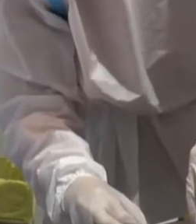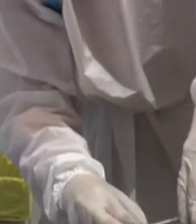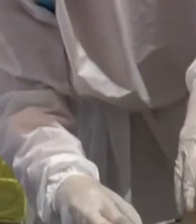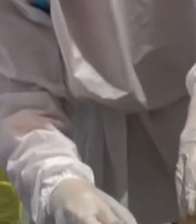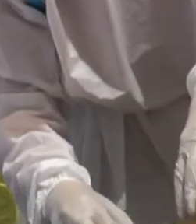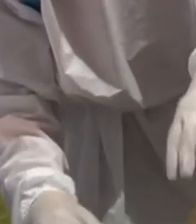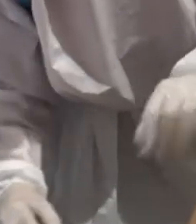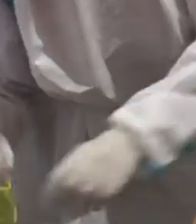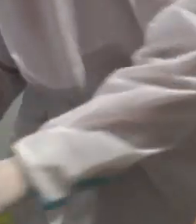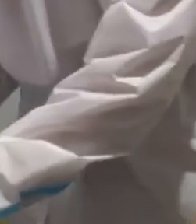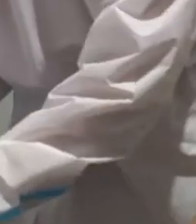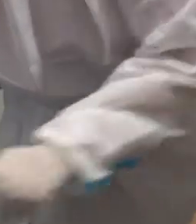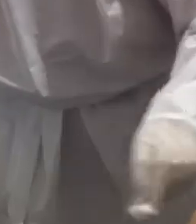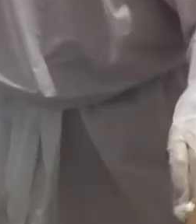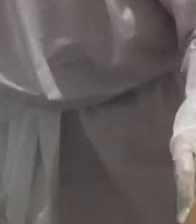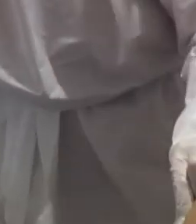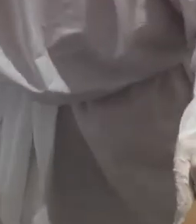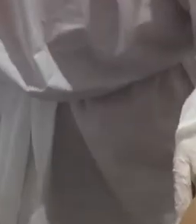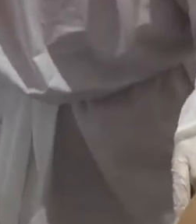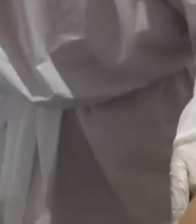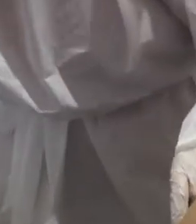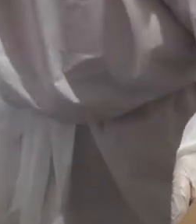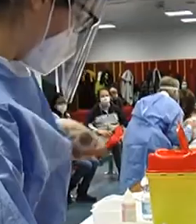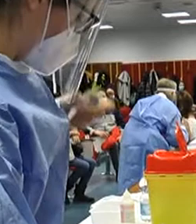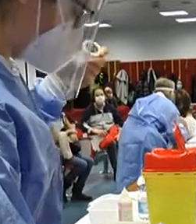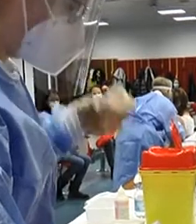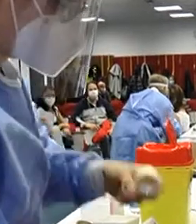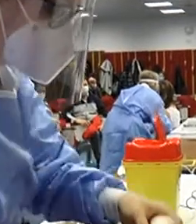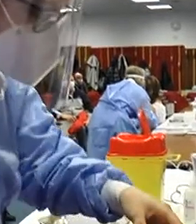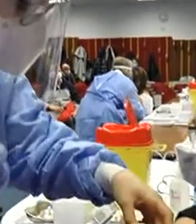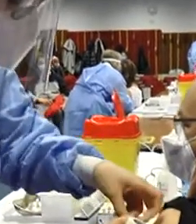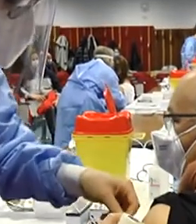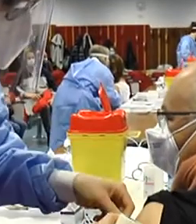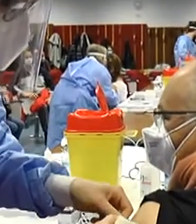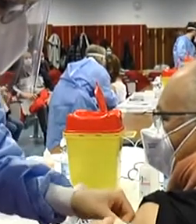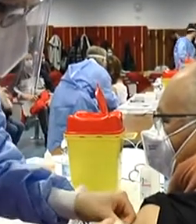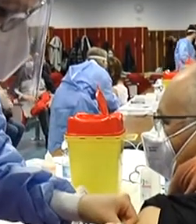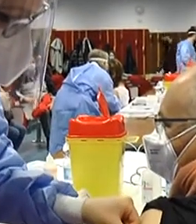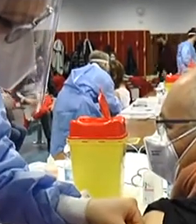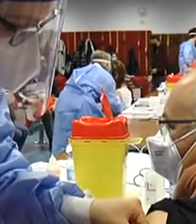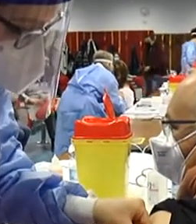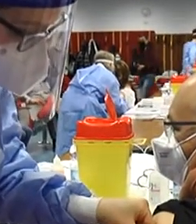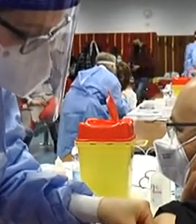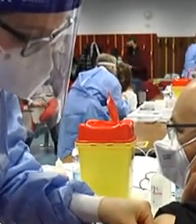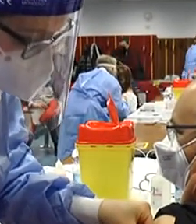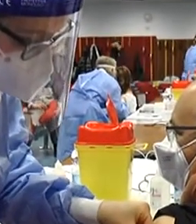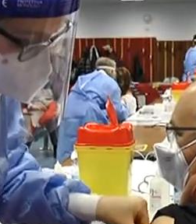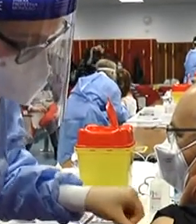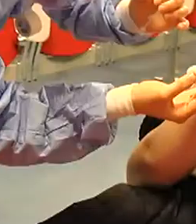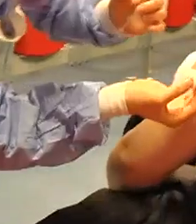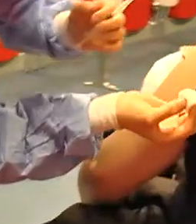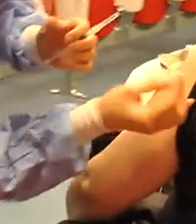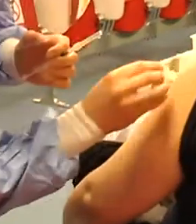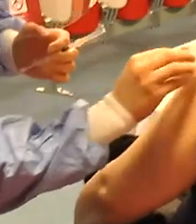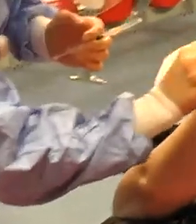le persone che in veneto hanno già completato il ciclo della vaccinazione anti gov.it il più anziano a 110 anni ma la classe d'eta al momento dominante è